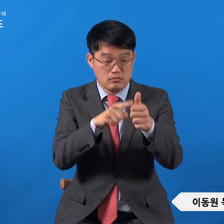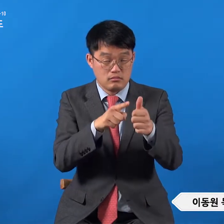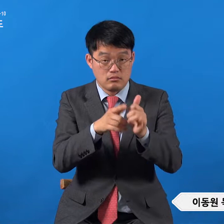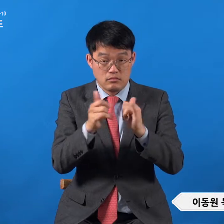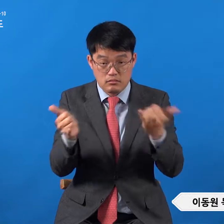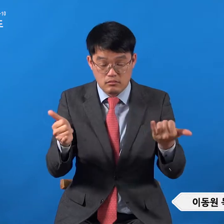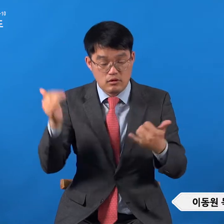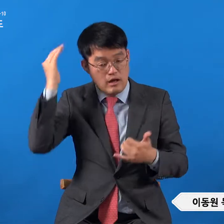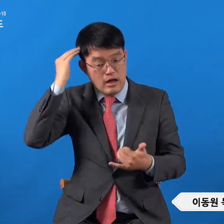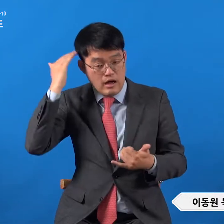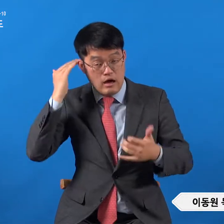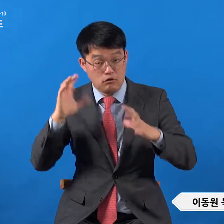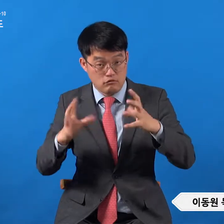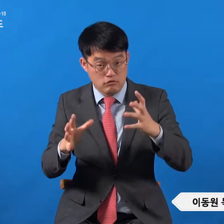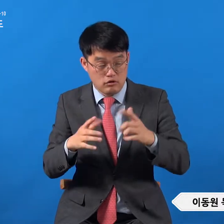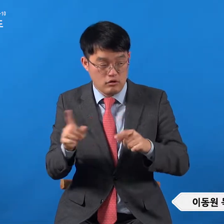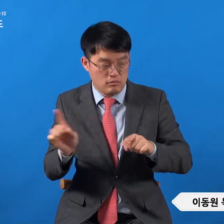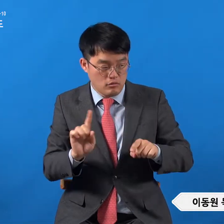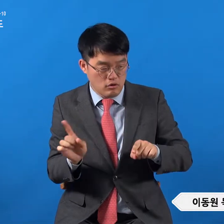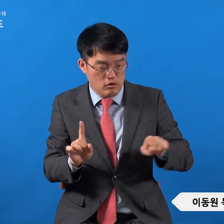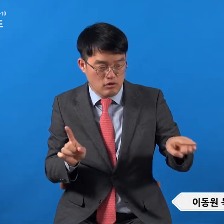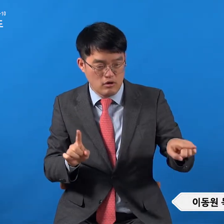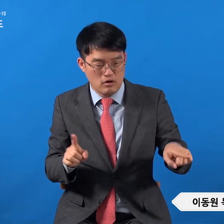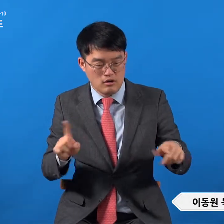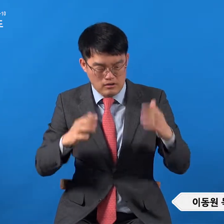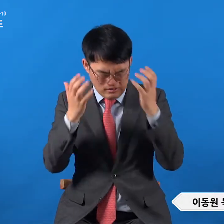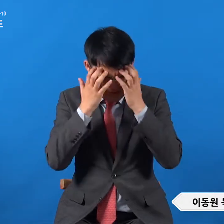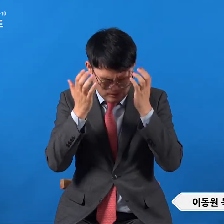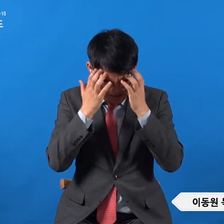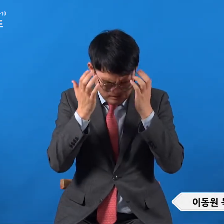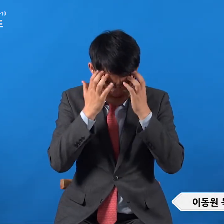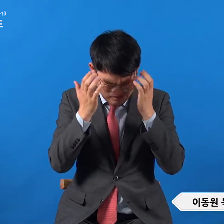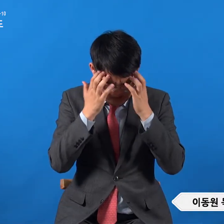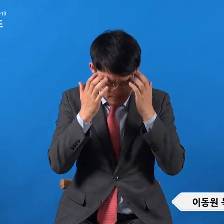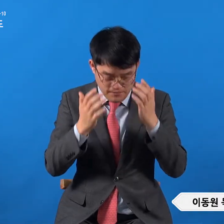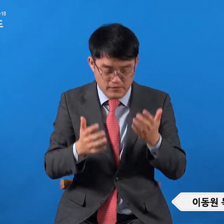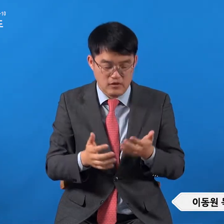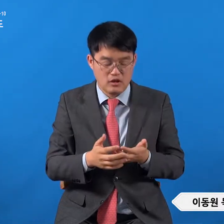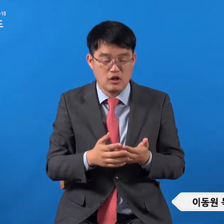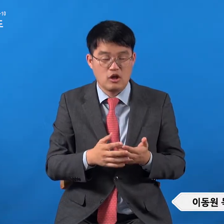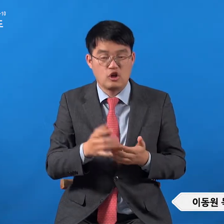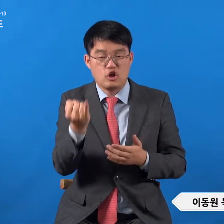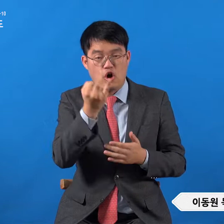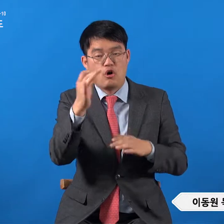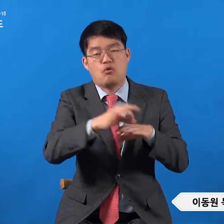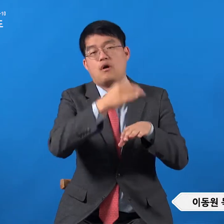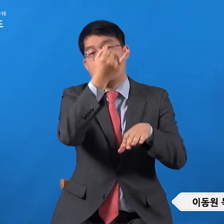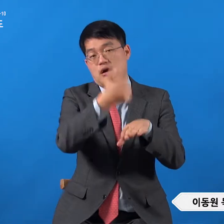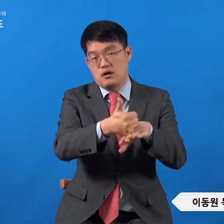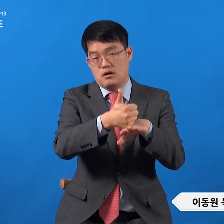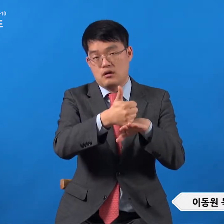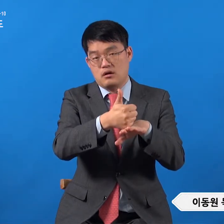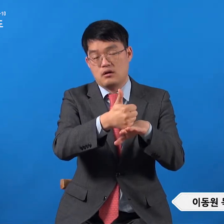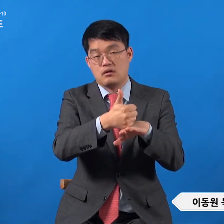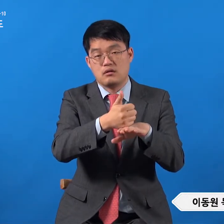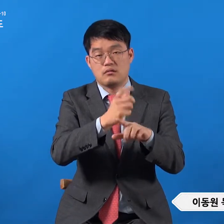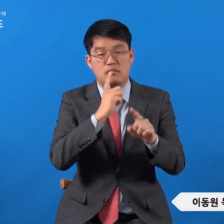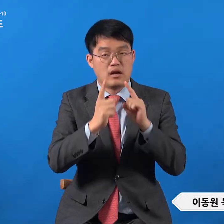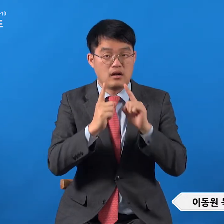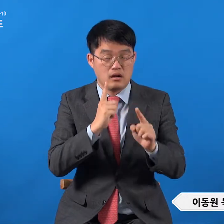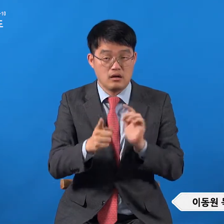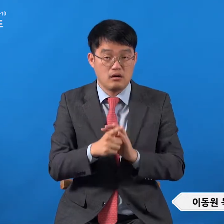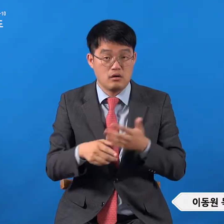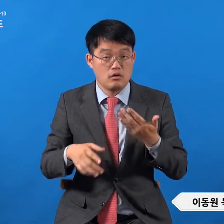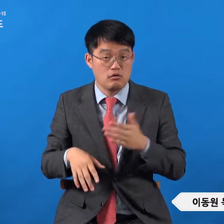여왕 혹은 치욕스러운 영어로 순환의 갈보라는 이름을 붙이기도 했습니다.